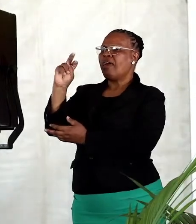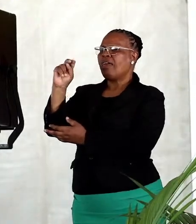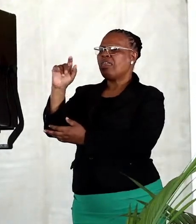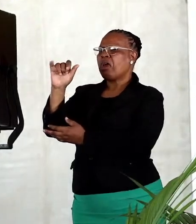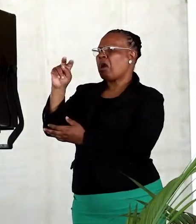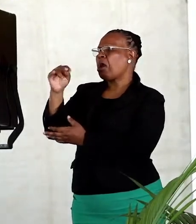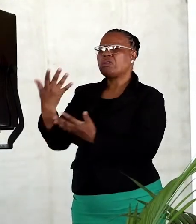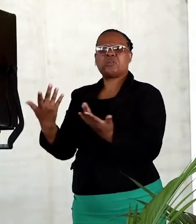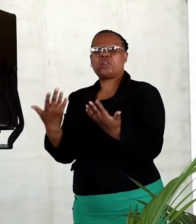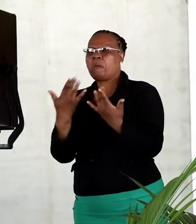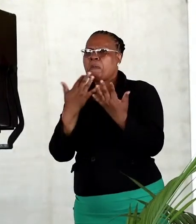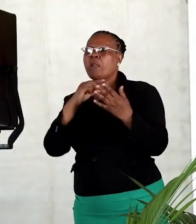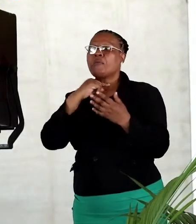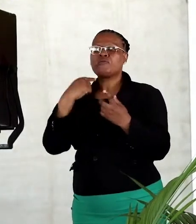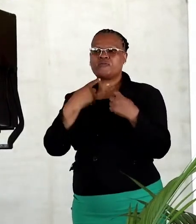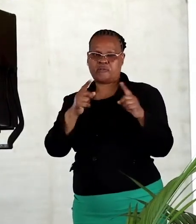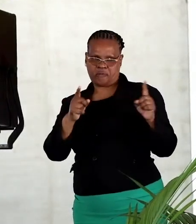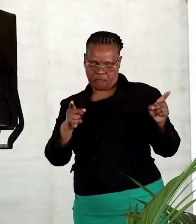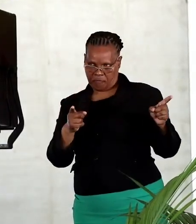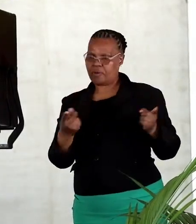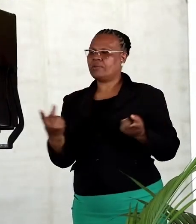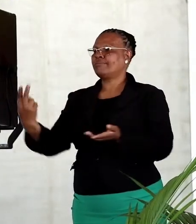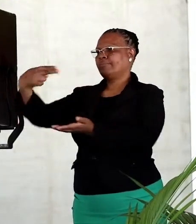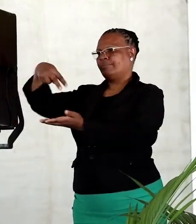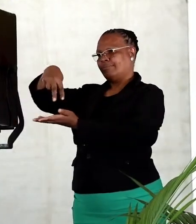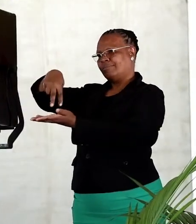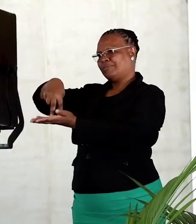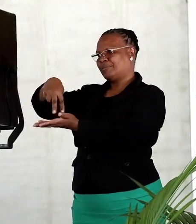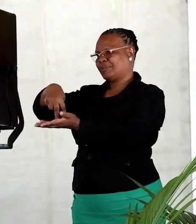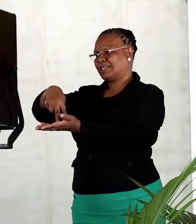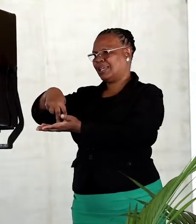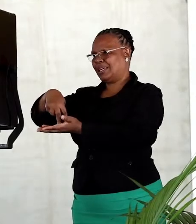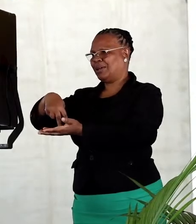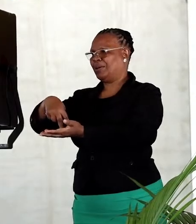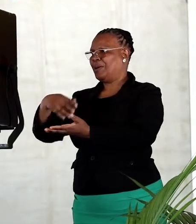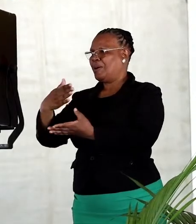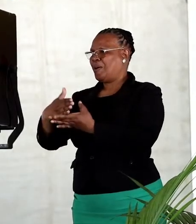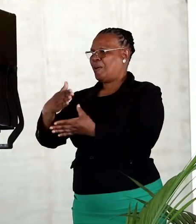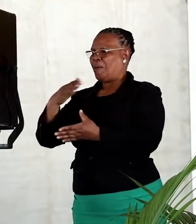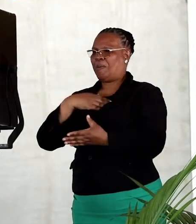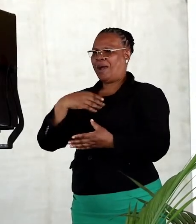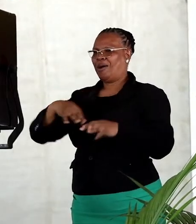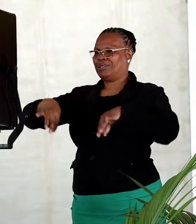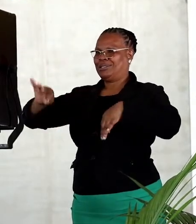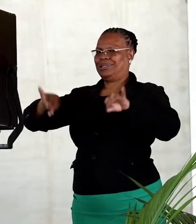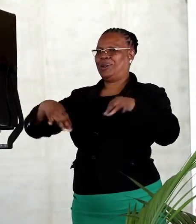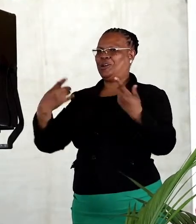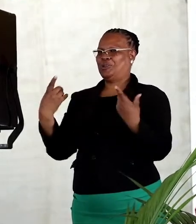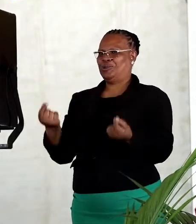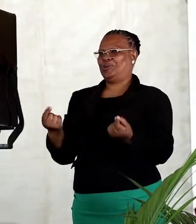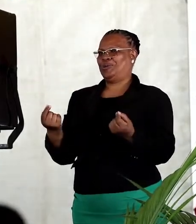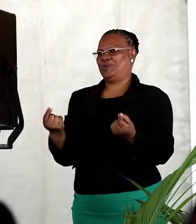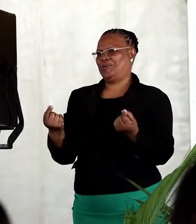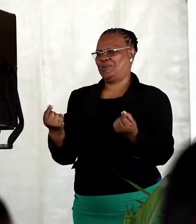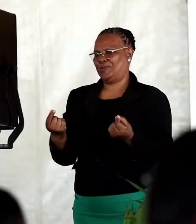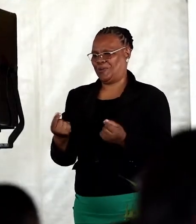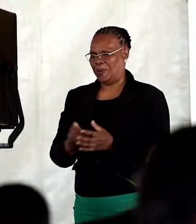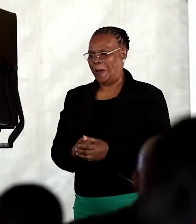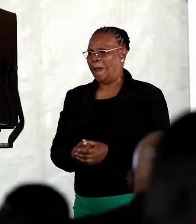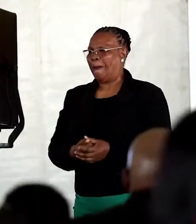omqwathi molweni masiphakameni ke uDJ asinzele inkosi sikelele iAfrika